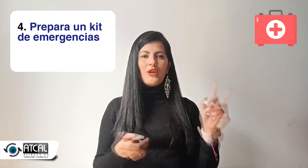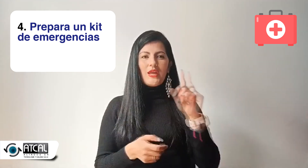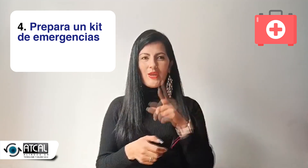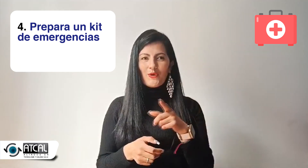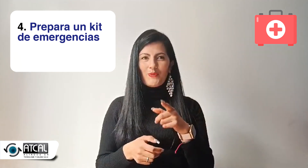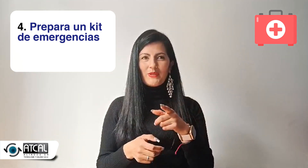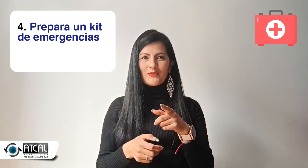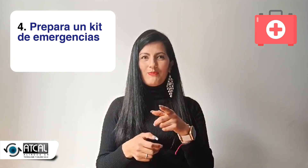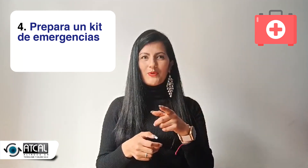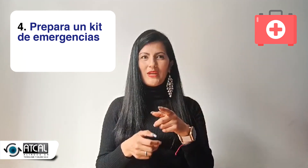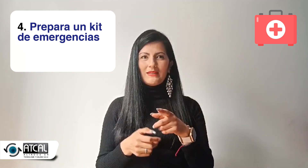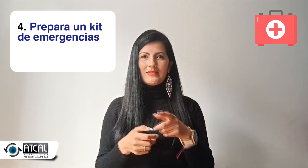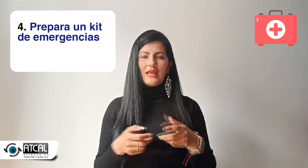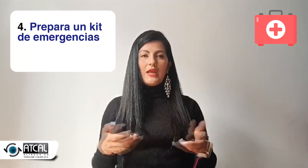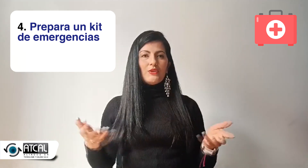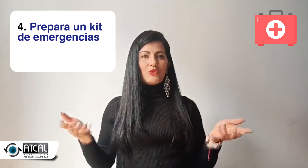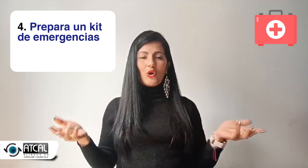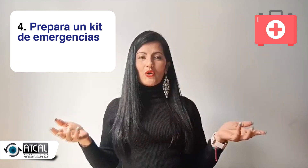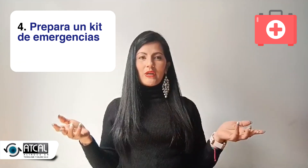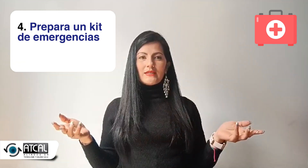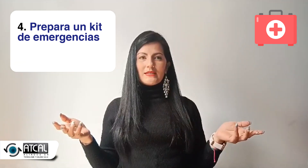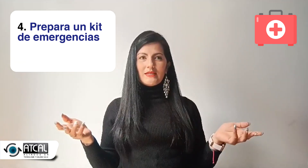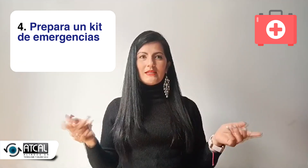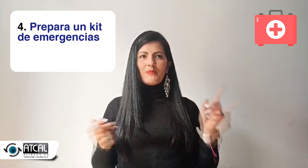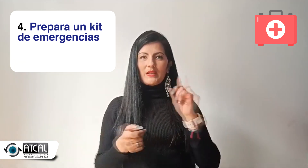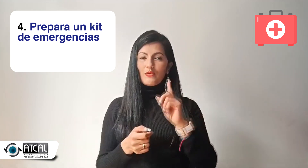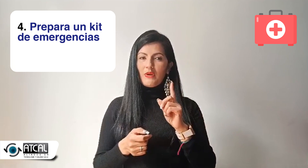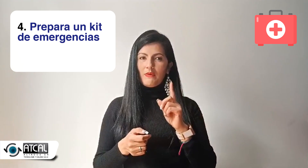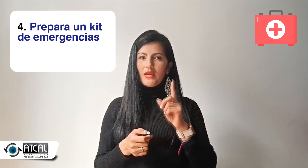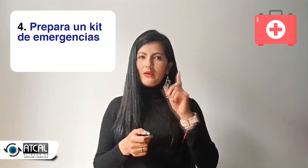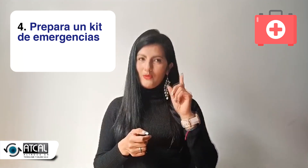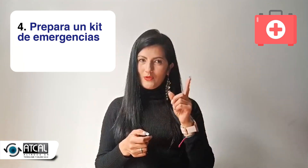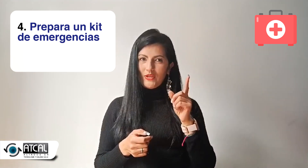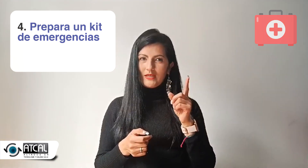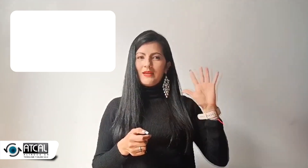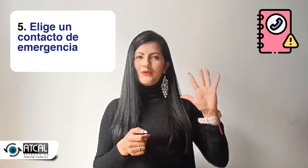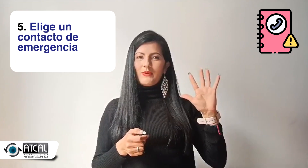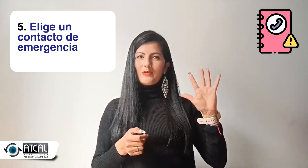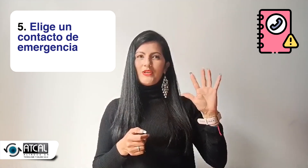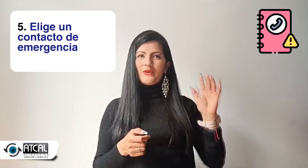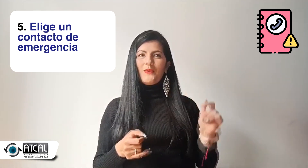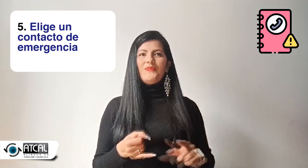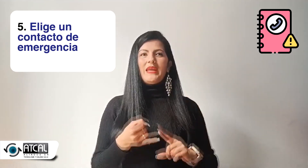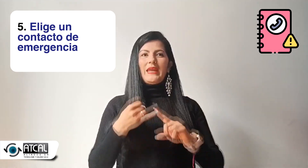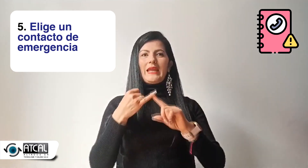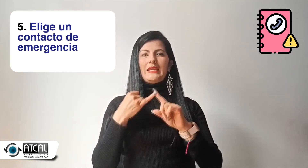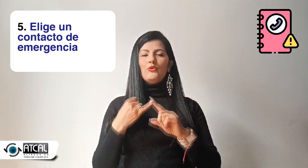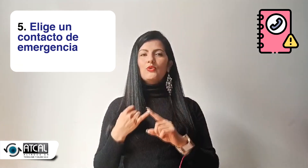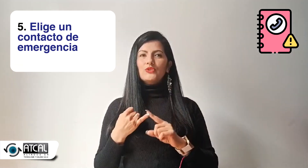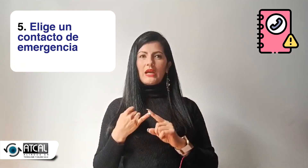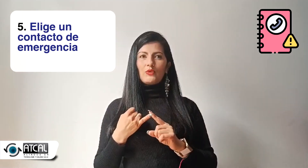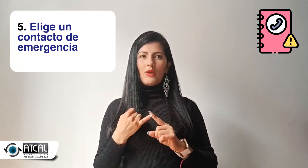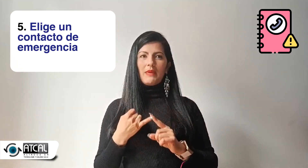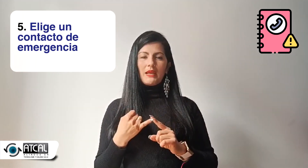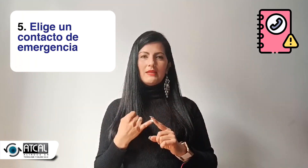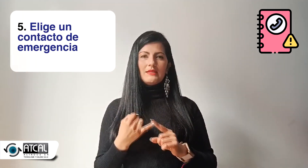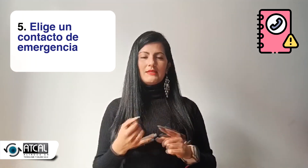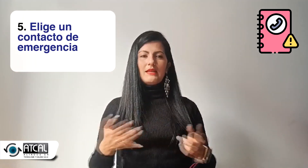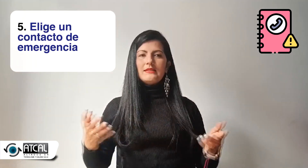y documentos importantes. Todo lo que necesites para sobrevivir unos días. Número 5. Elige un contacto de emergencias. Si no